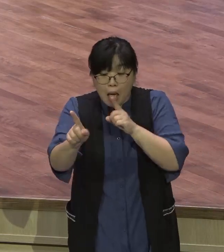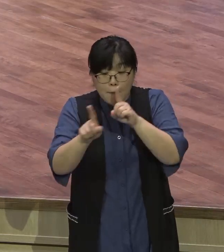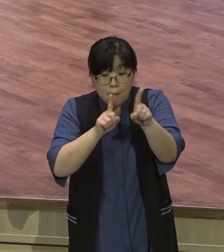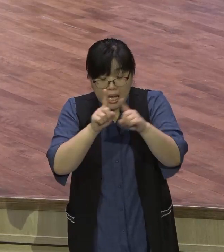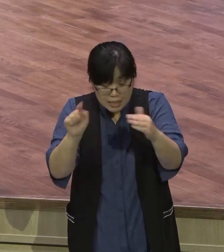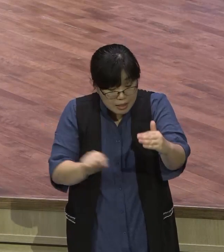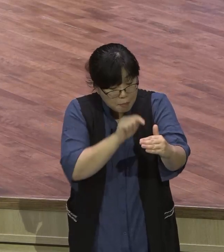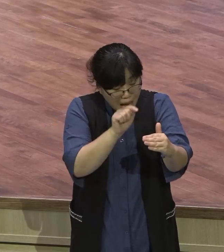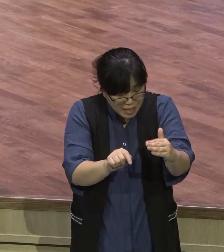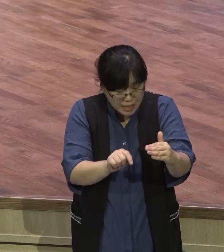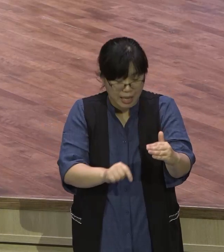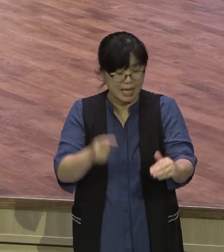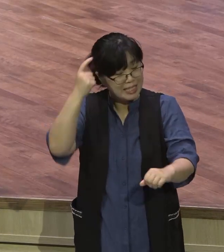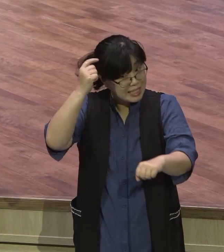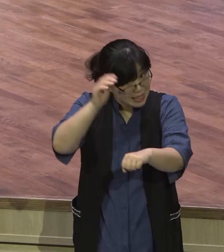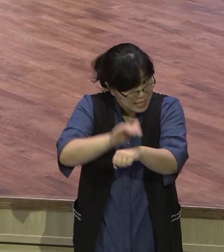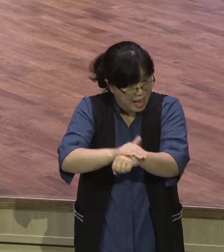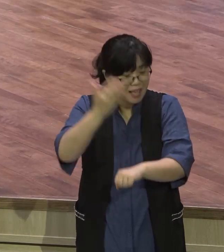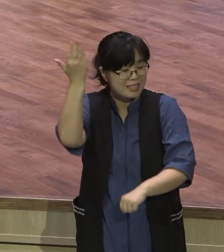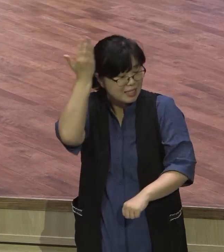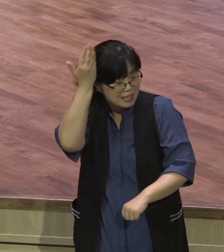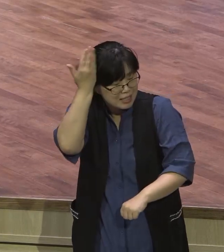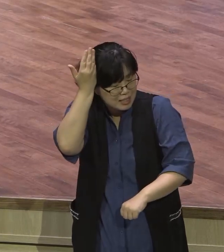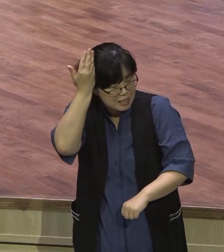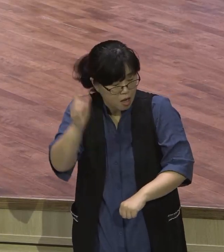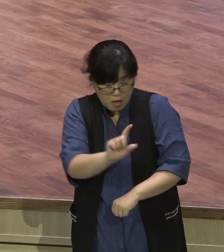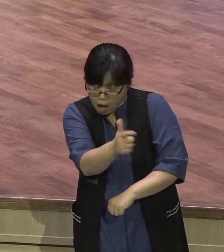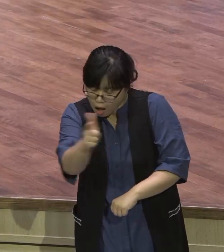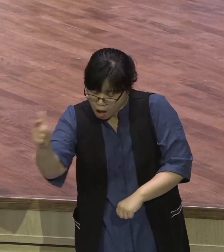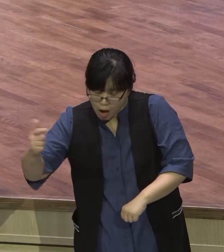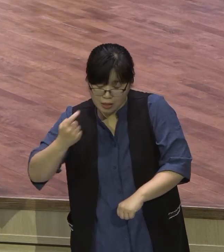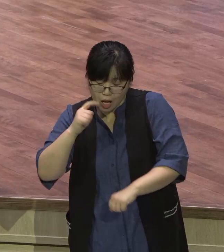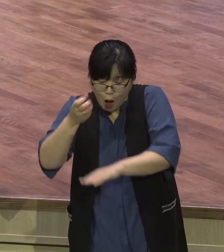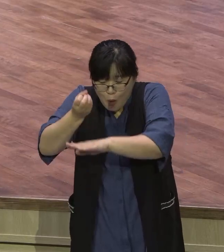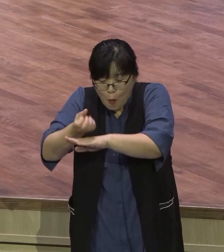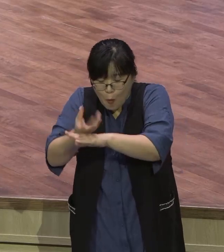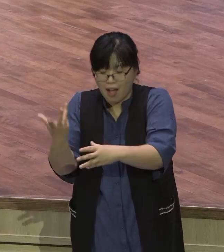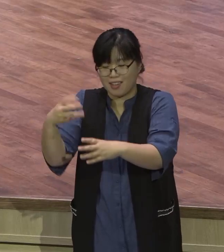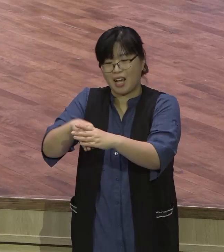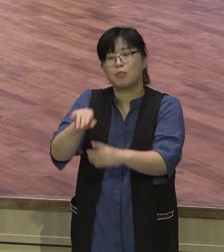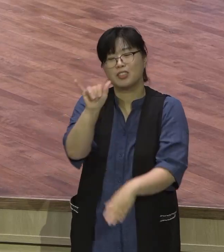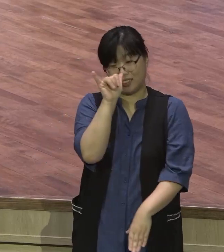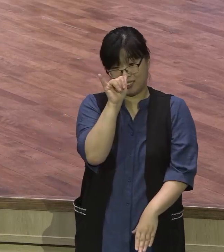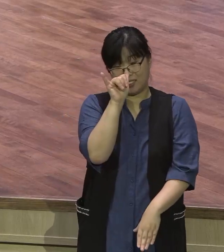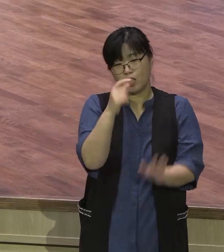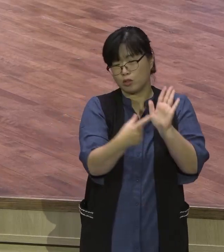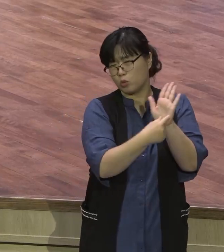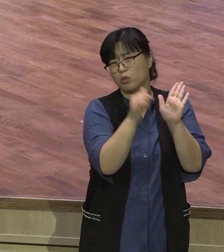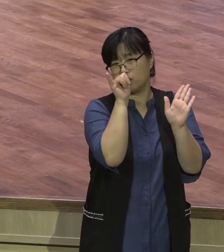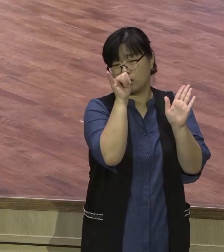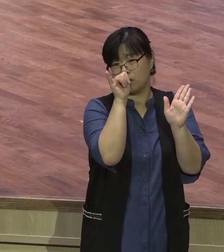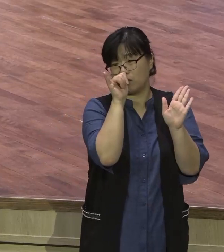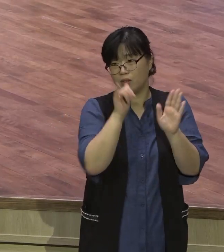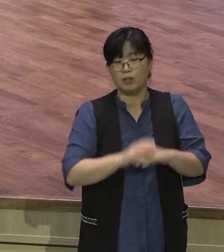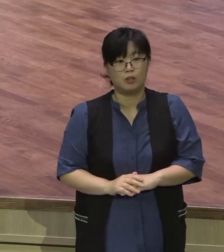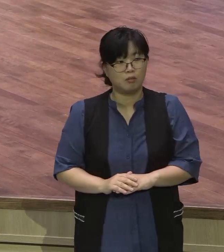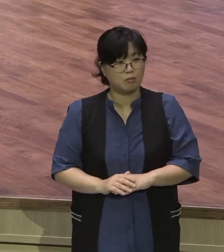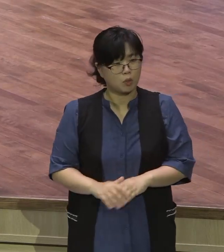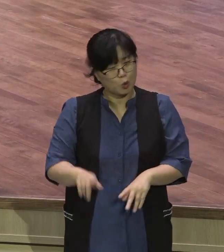말씀 안에 말씀 안에 다른 거 다 찬양도 잘 부르고 다 잘하는데 말씀만 몰라